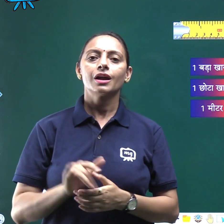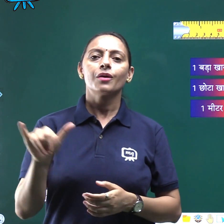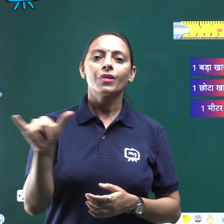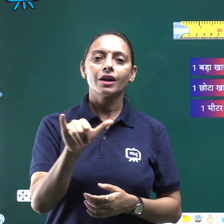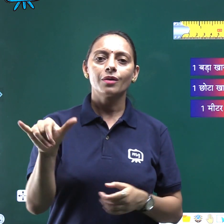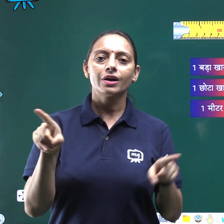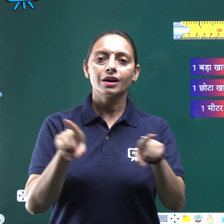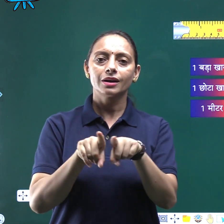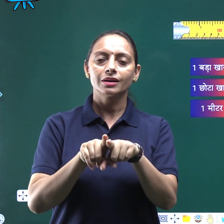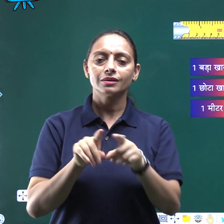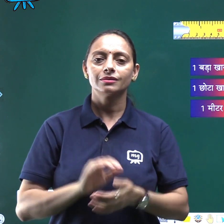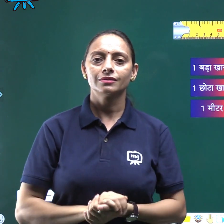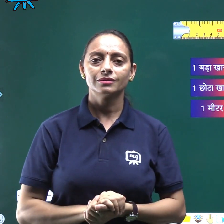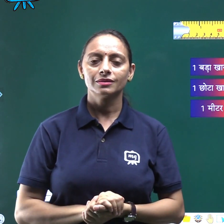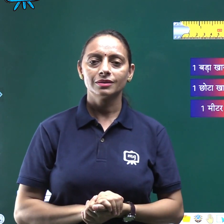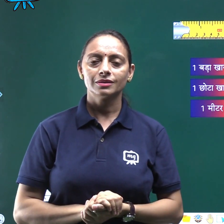बराबर